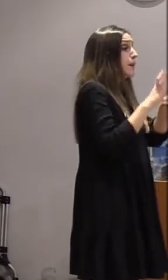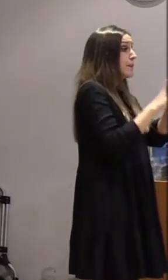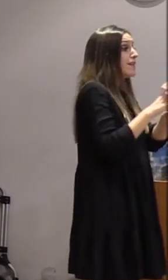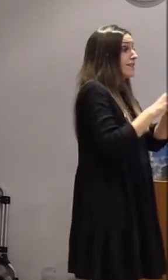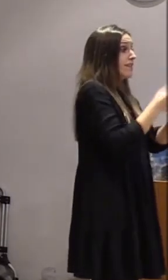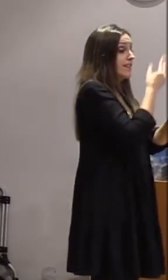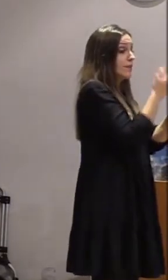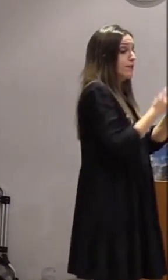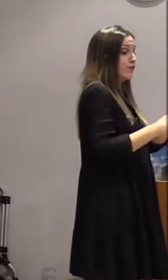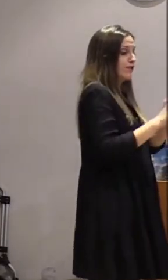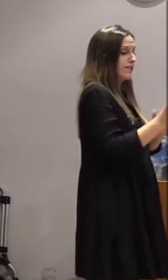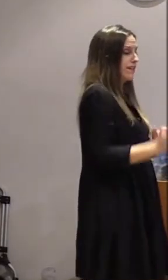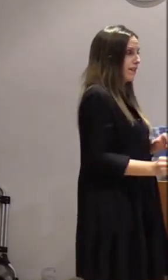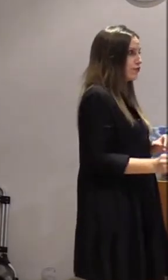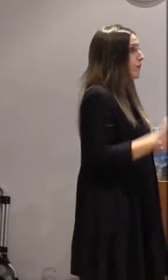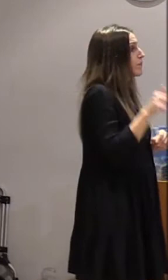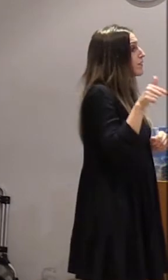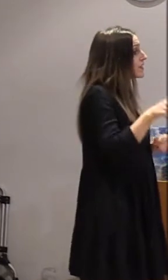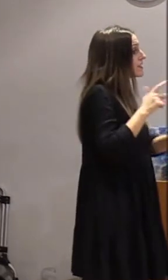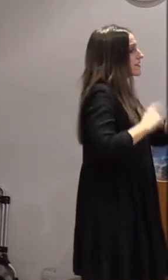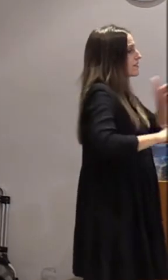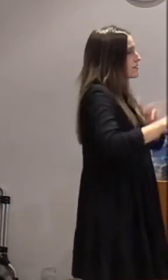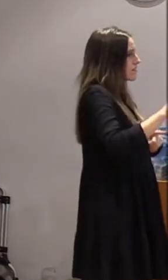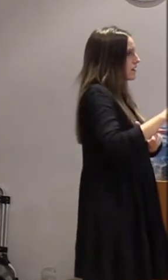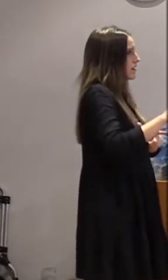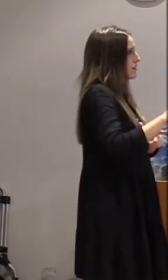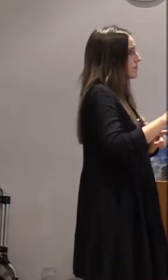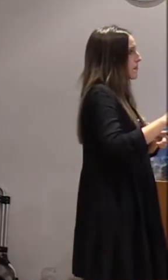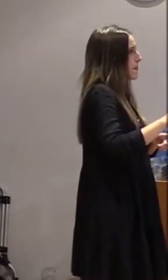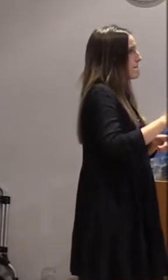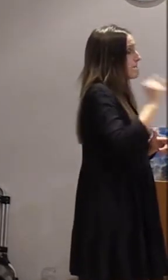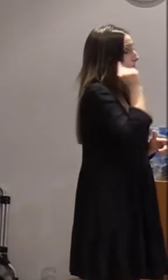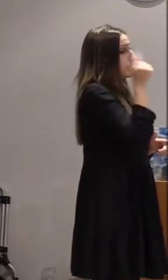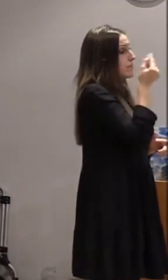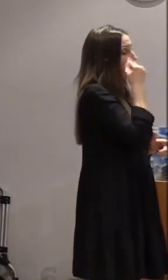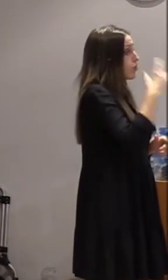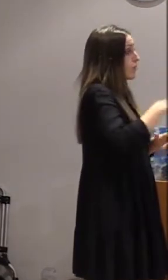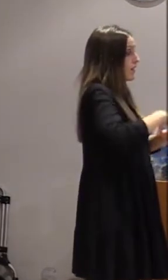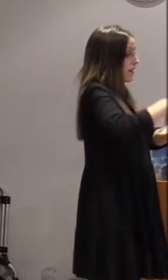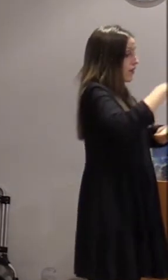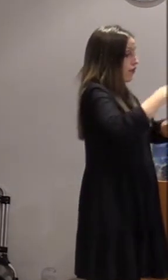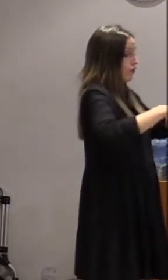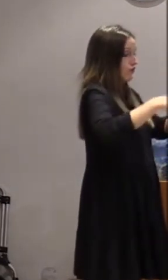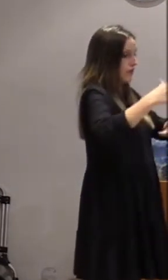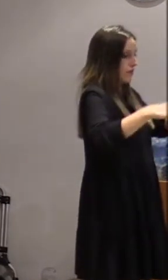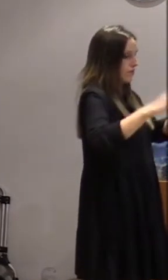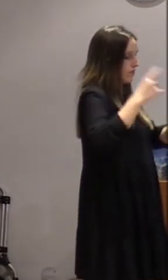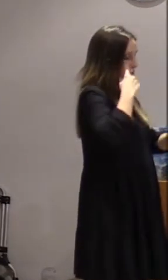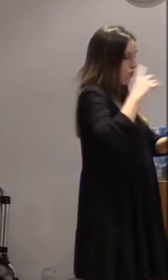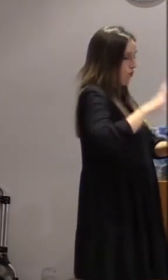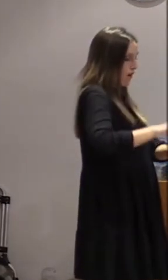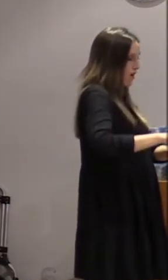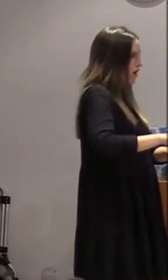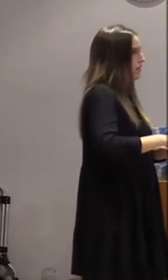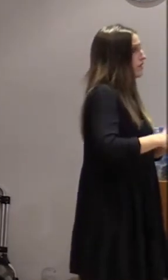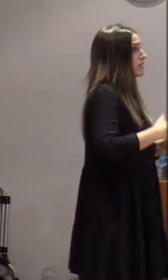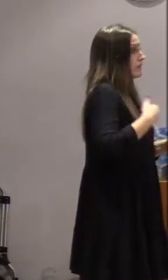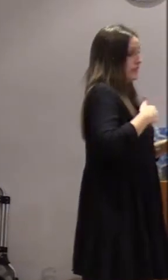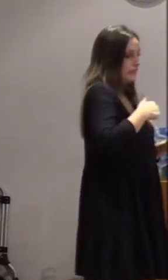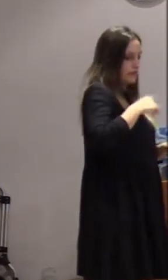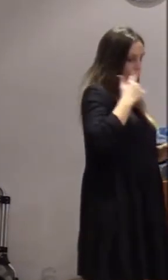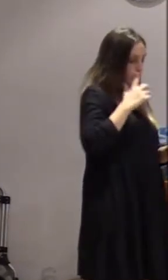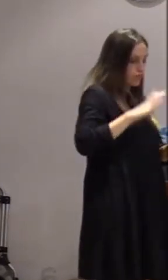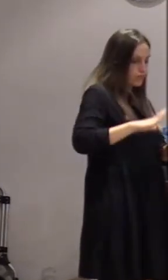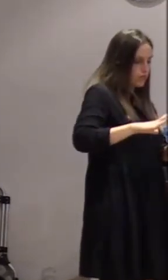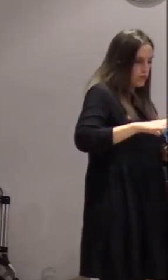italianos. Y en ese viaje, pues descubrió los Alpes. Y se quedó impresionado. Y se quedó impresionado